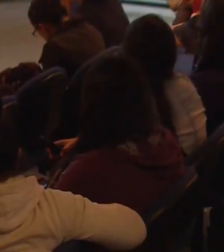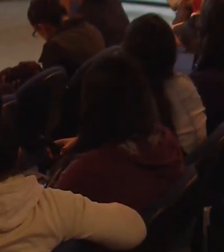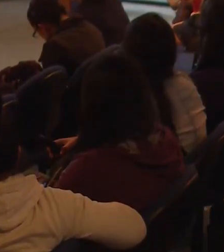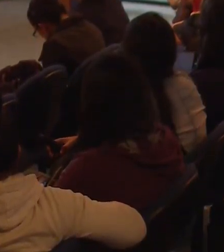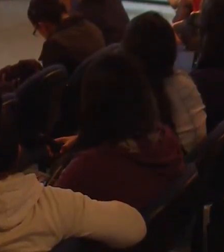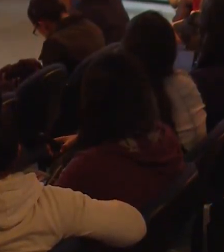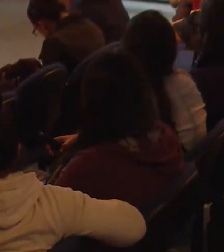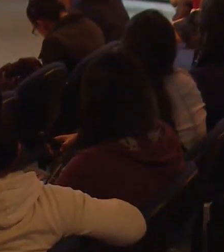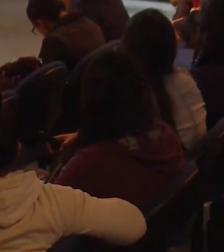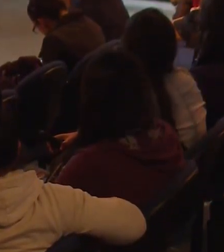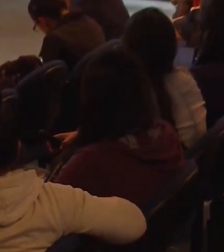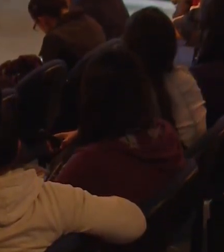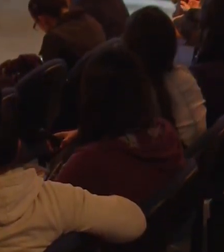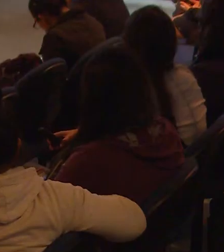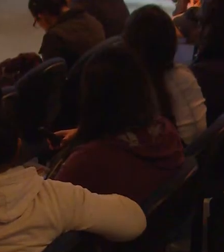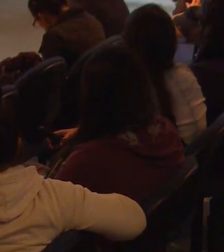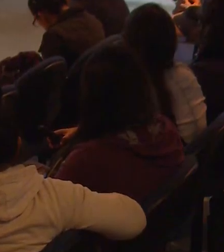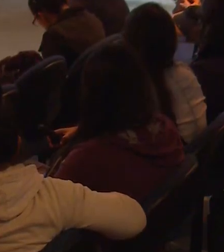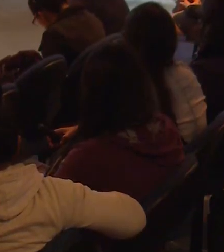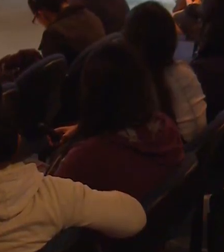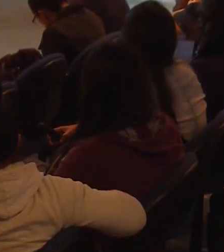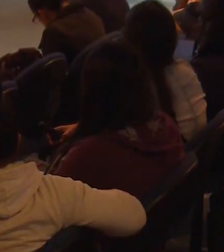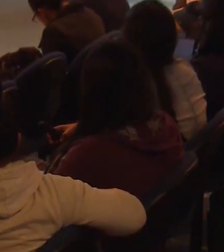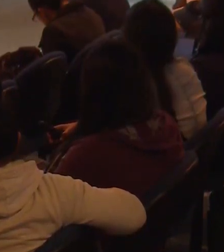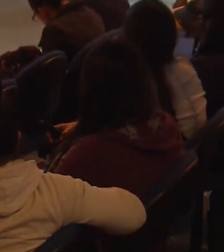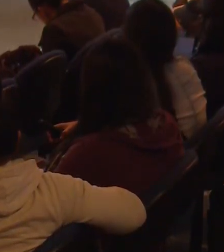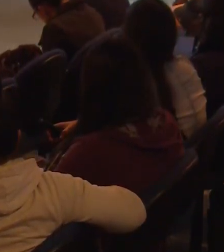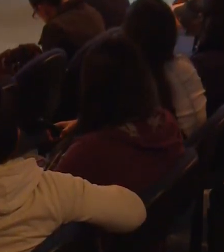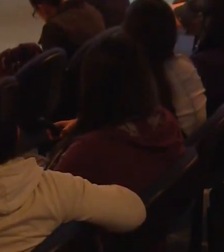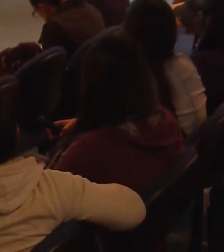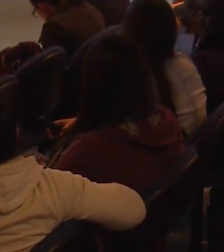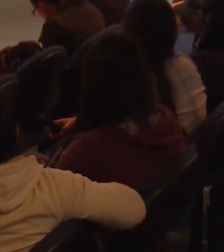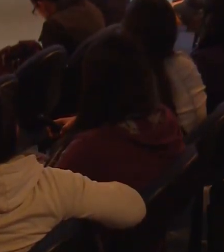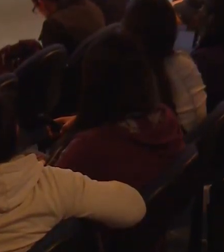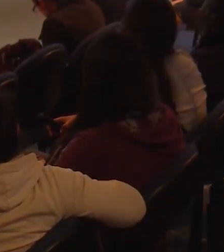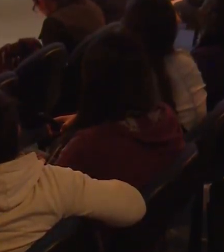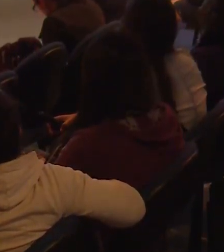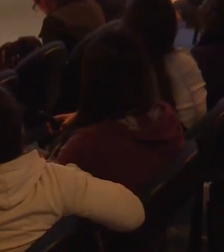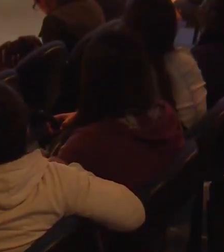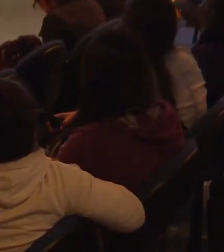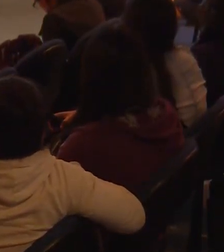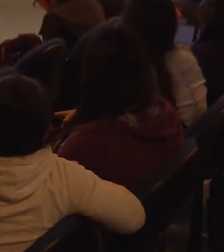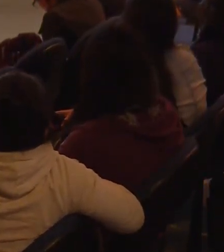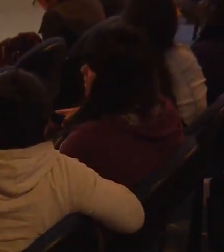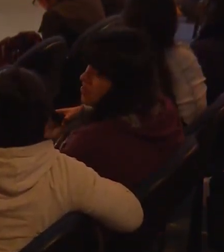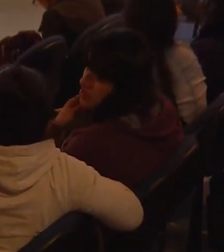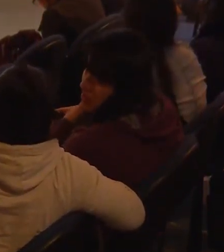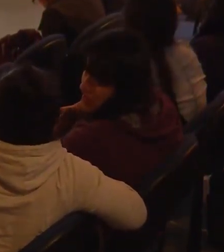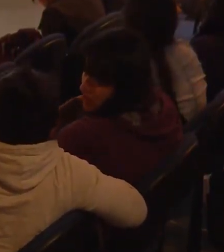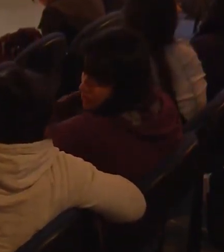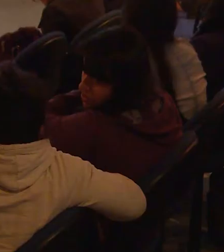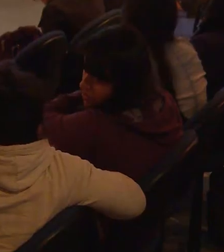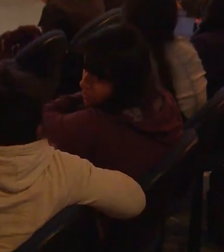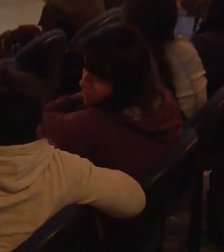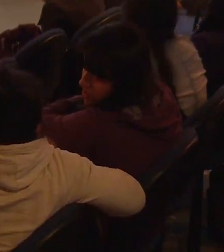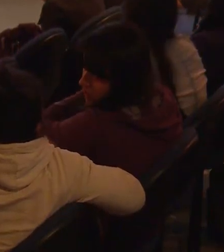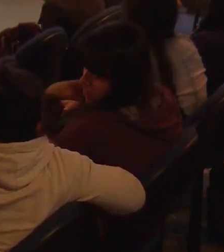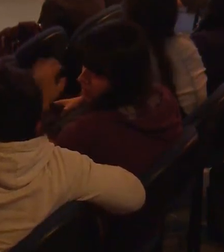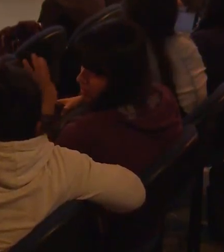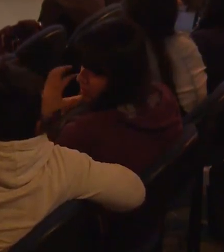realizaron. La primera que ustedes pueden ver es la respuesta de una trabajadora social de la Fundación, en la cual nos dice que el